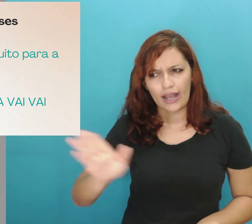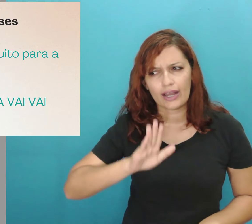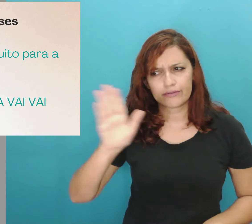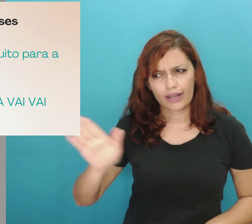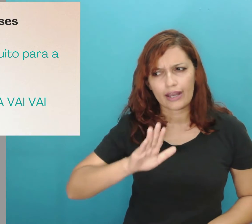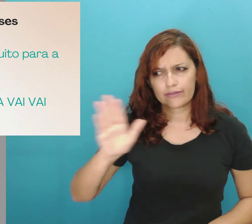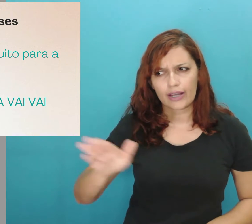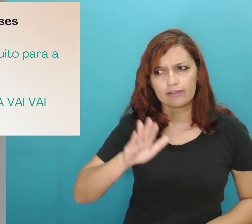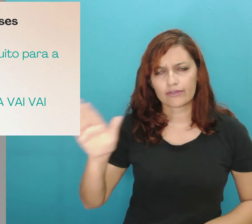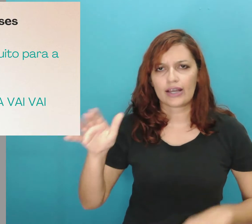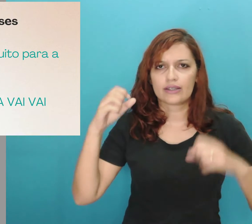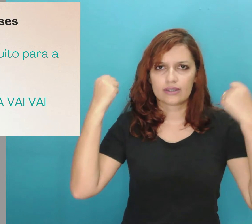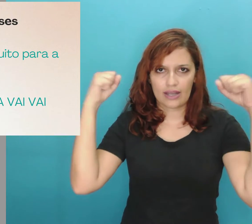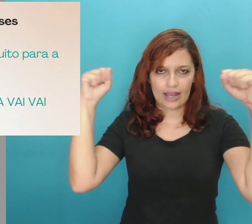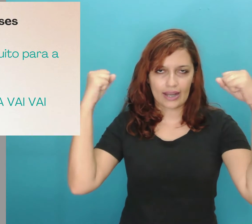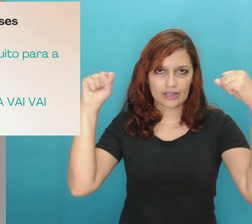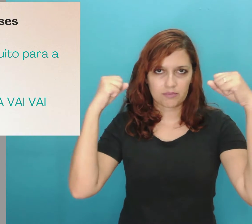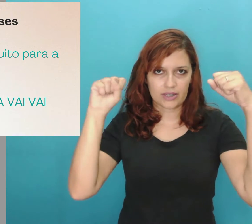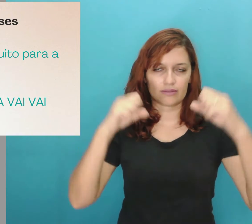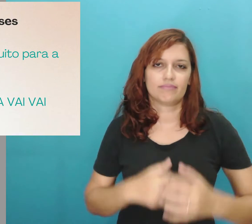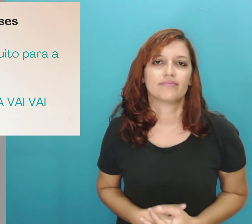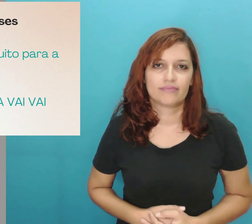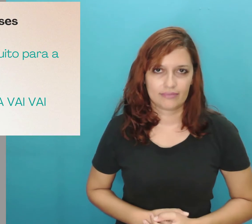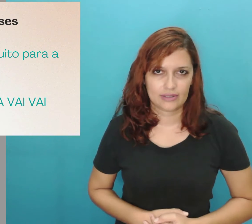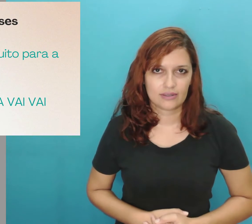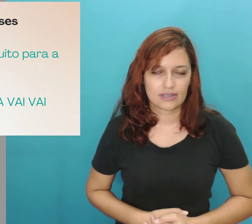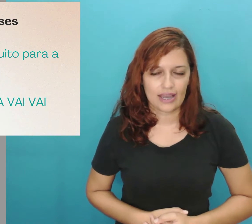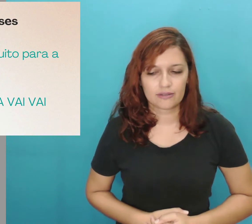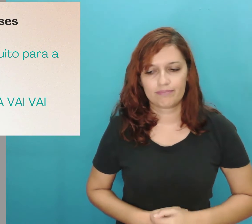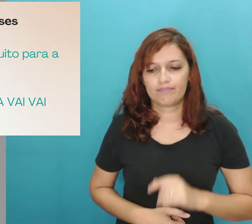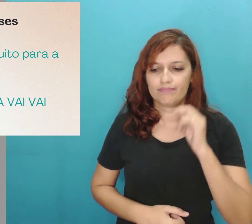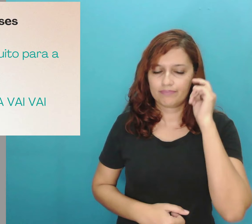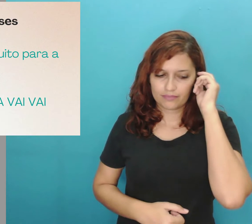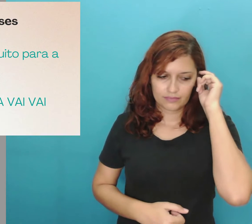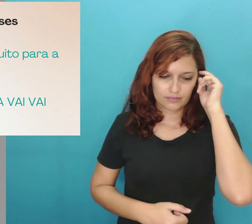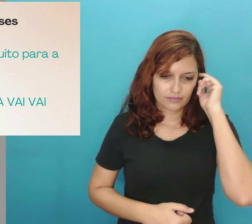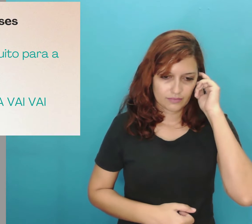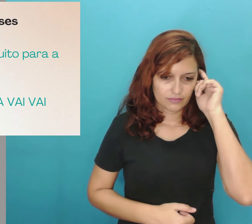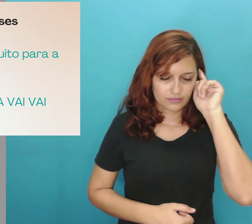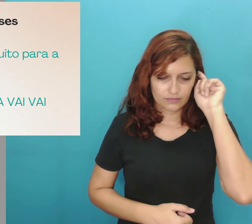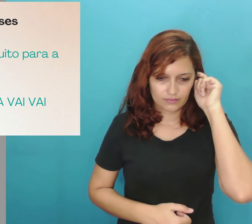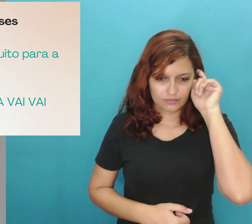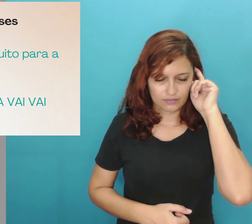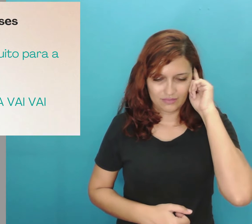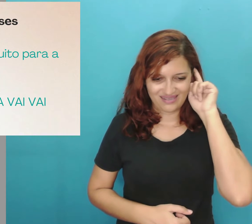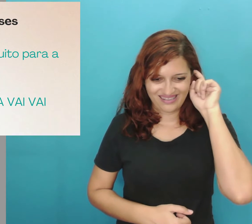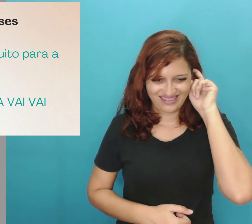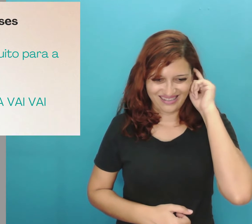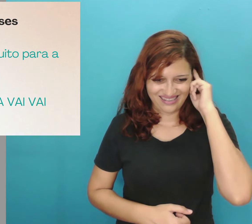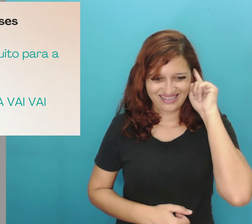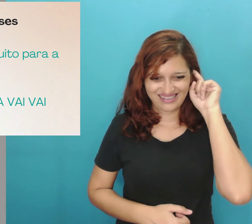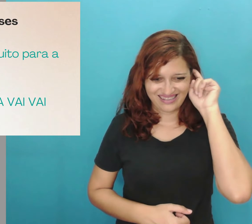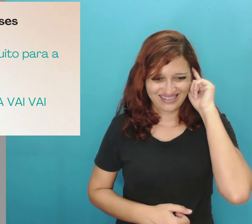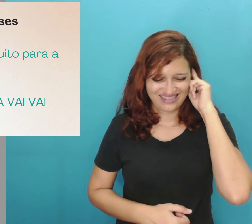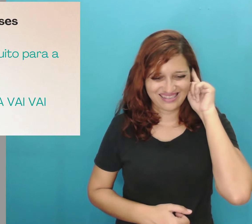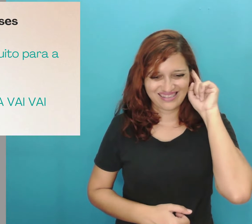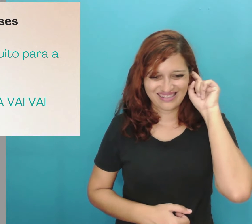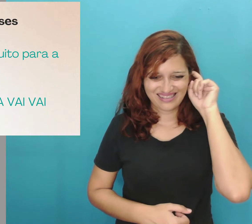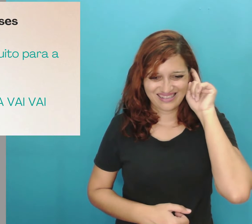vai, vai, vai, vai, academia, certo?